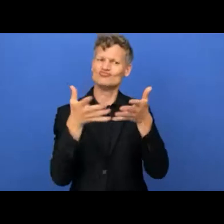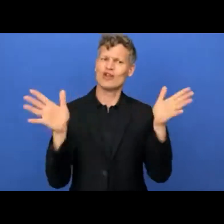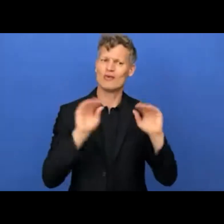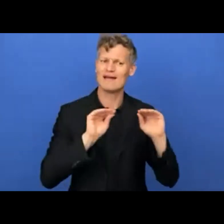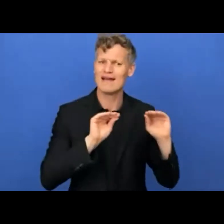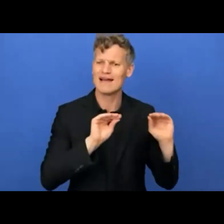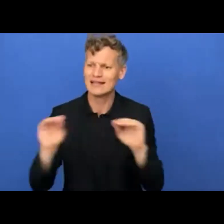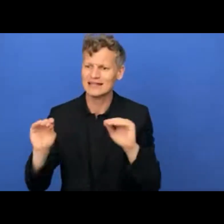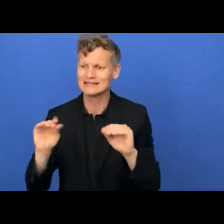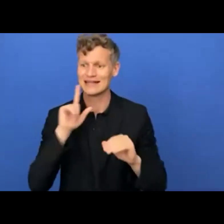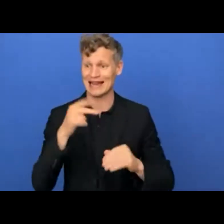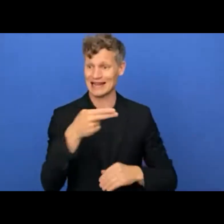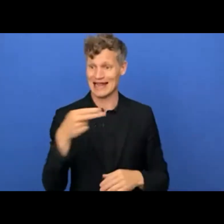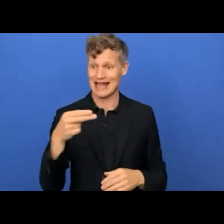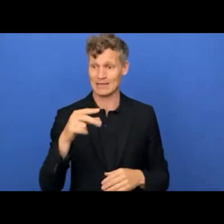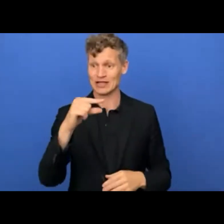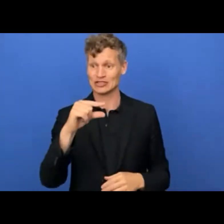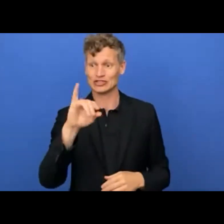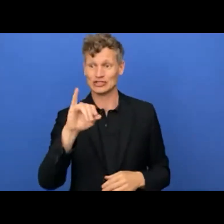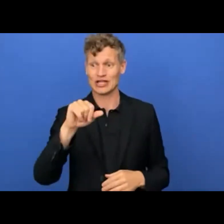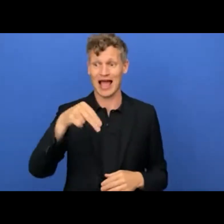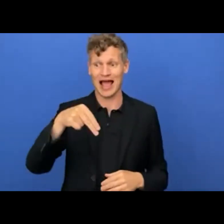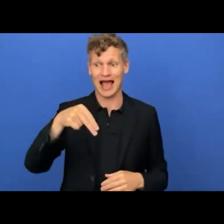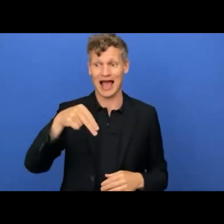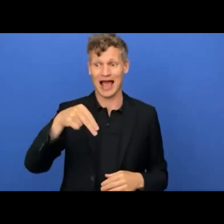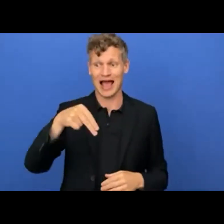Stefana Giannini, qui est